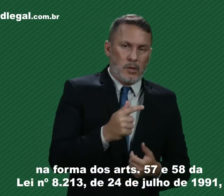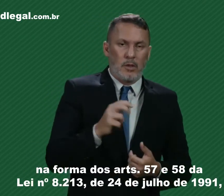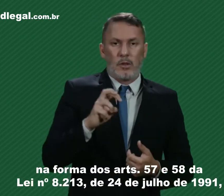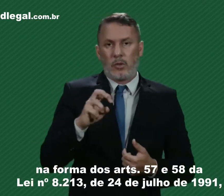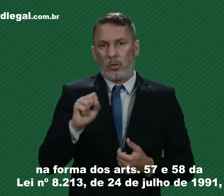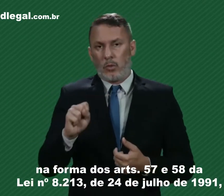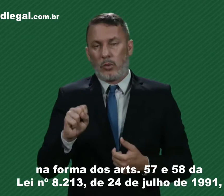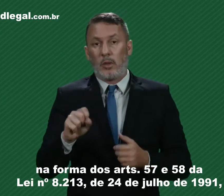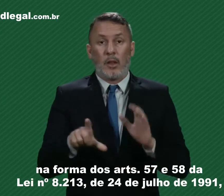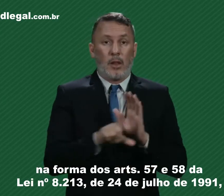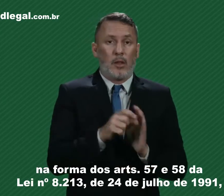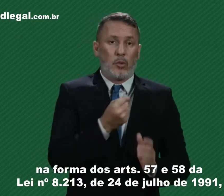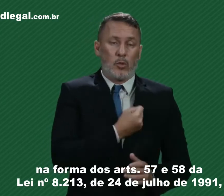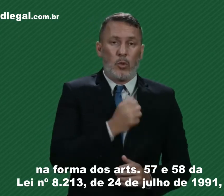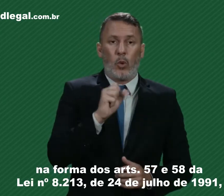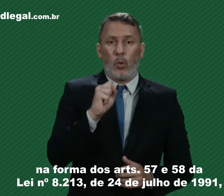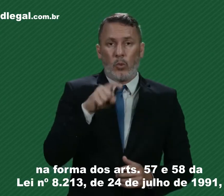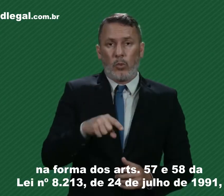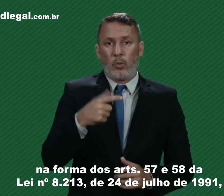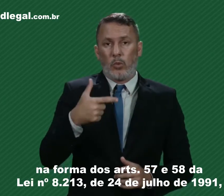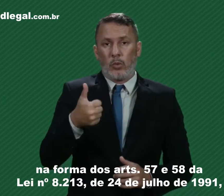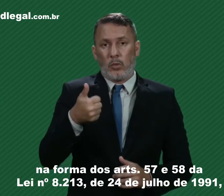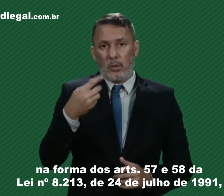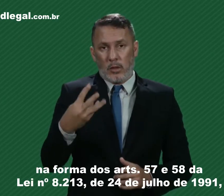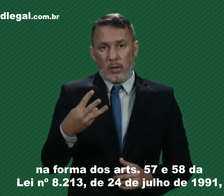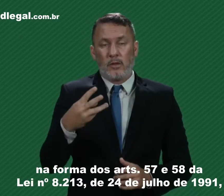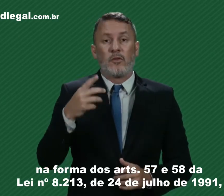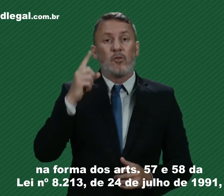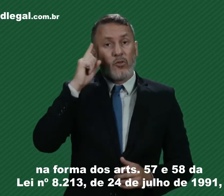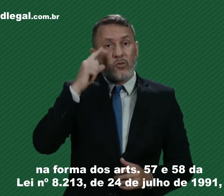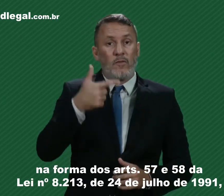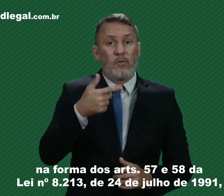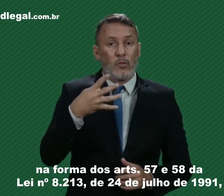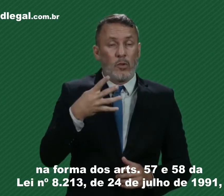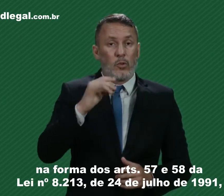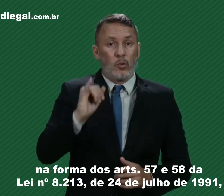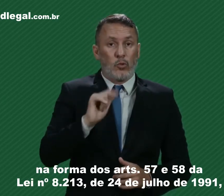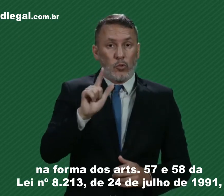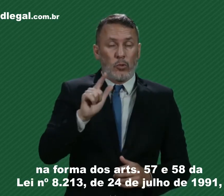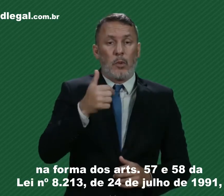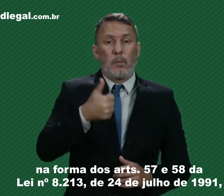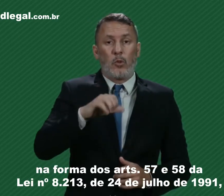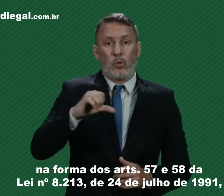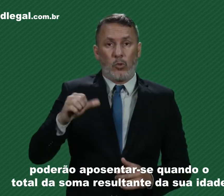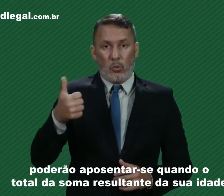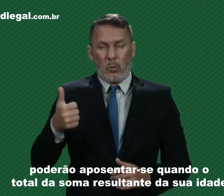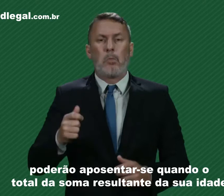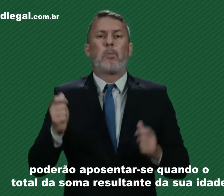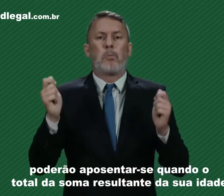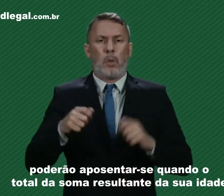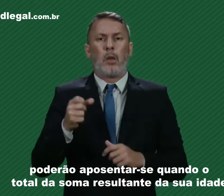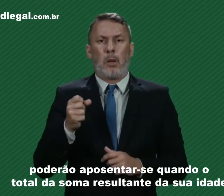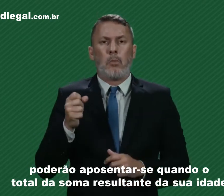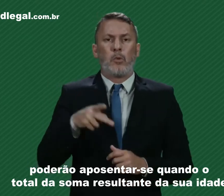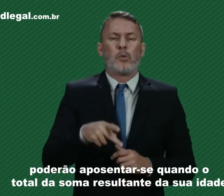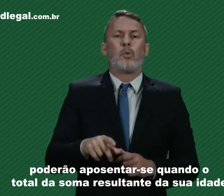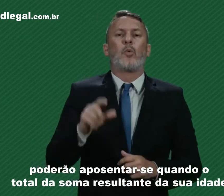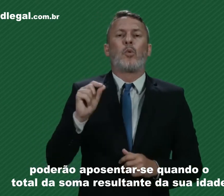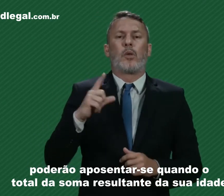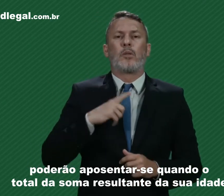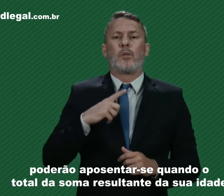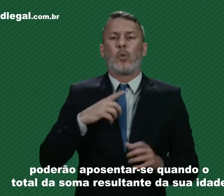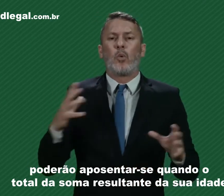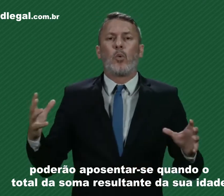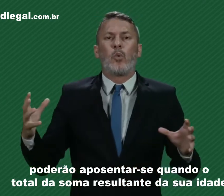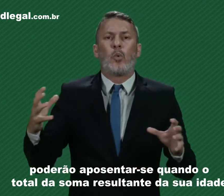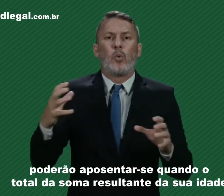57 e 58 da Lei nº 8.213, de 24 de julho de 1991, poderão aposentar-se